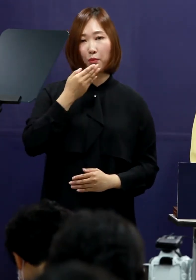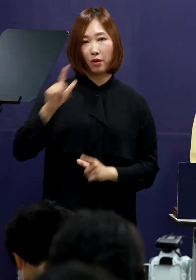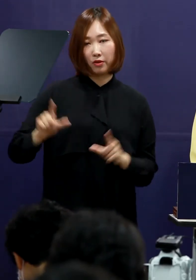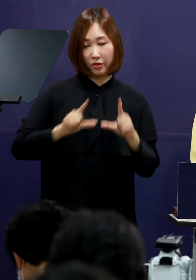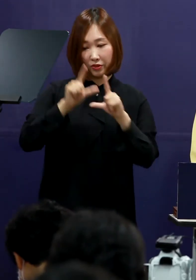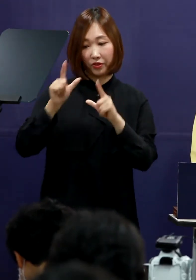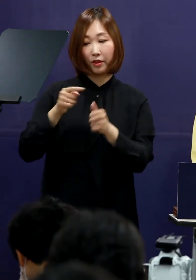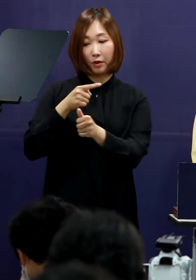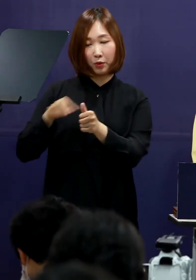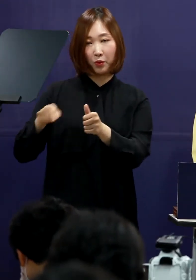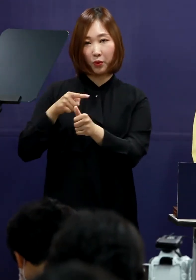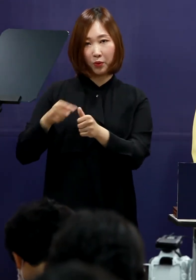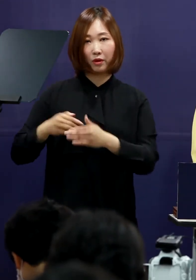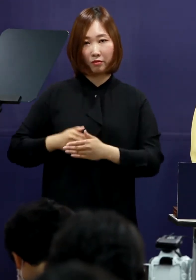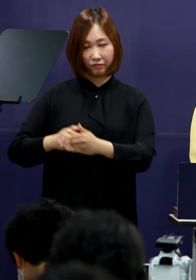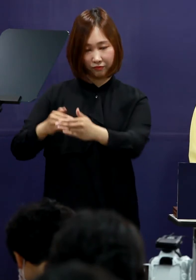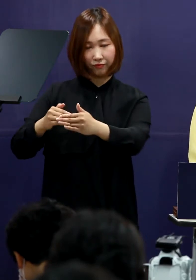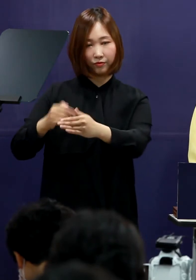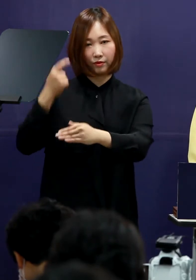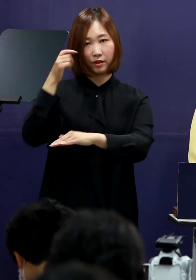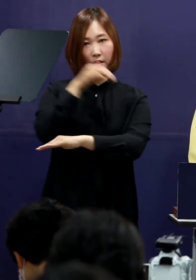운영해 나가도록 하겠습니다.